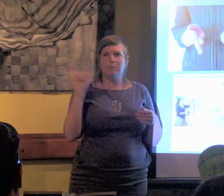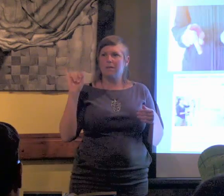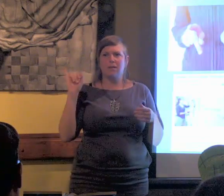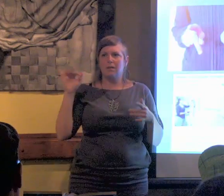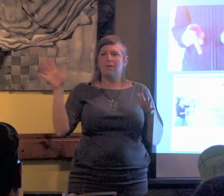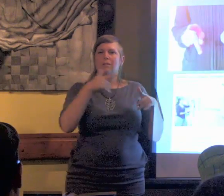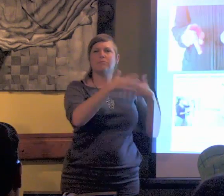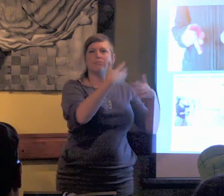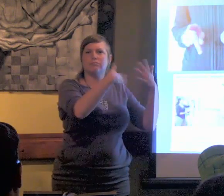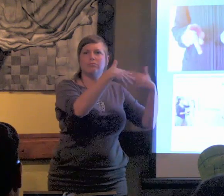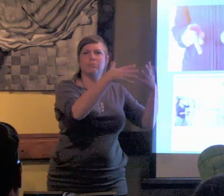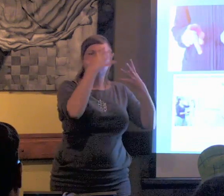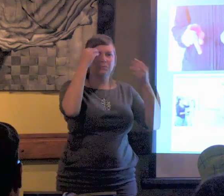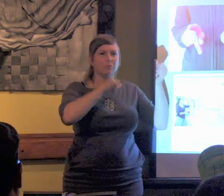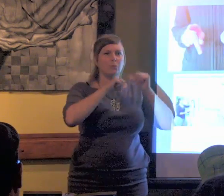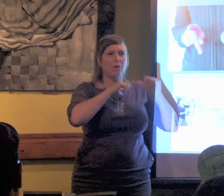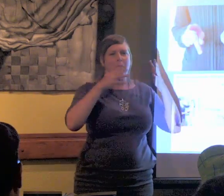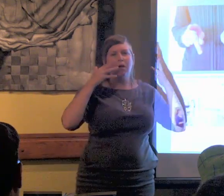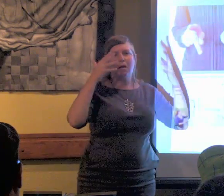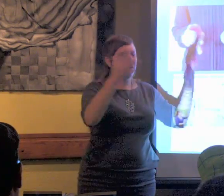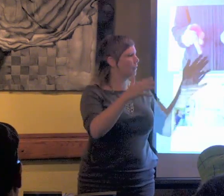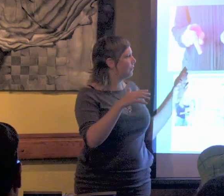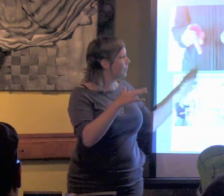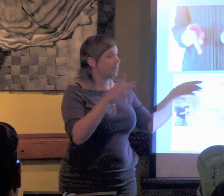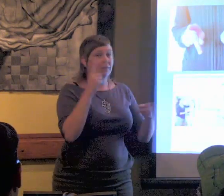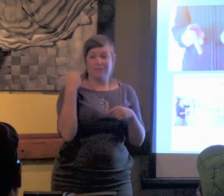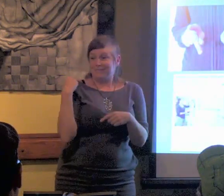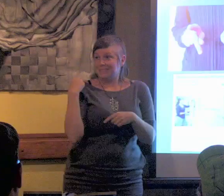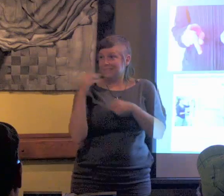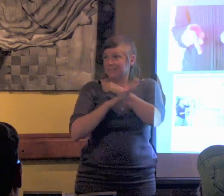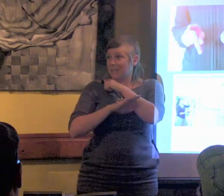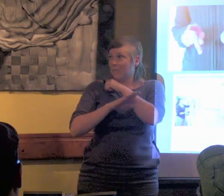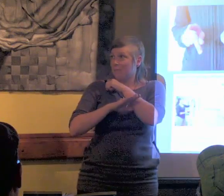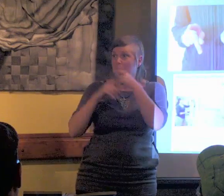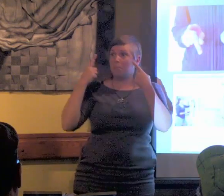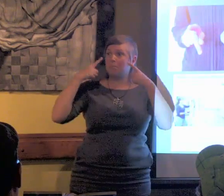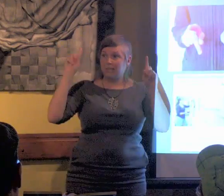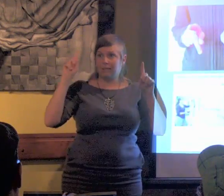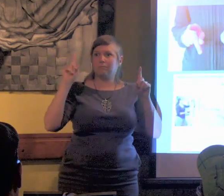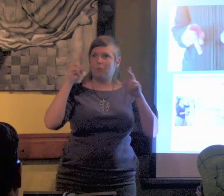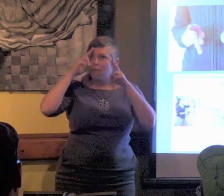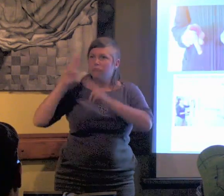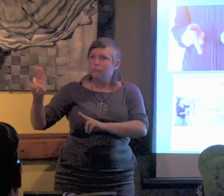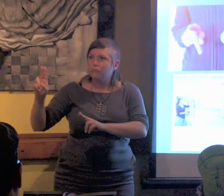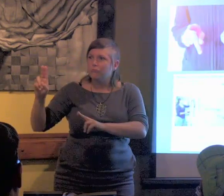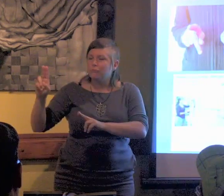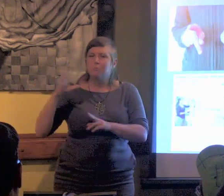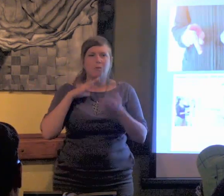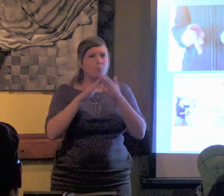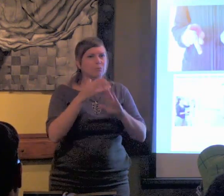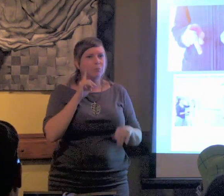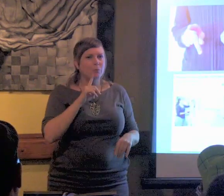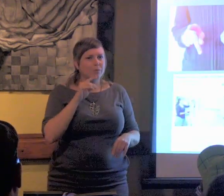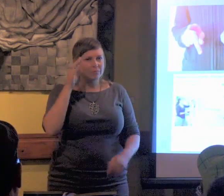Californie, et il n'est jamais revenu, et par la suite, dans l'histoire, on a oublié un petit peu qui était ce personnage, et l'automne dernier, on